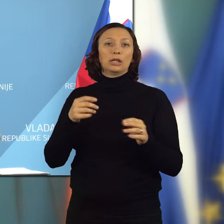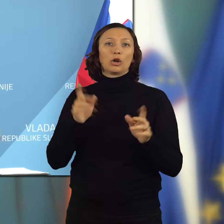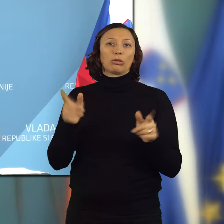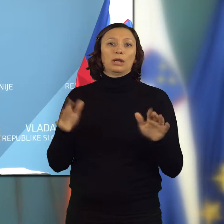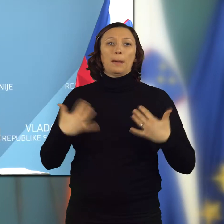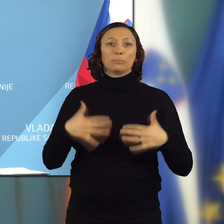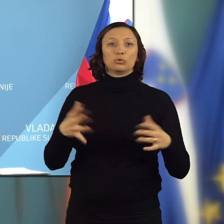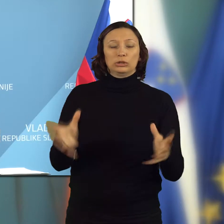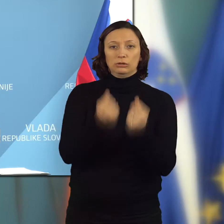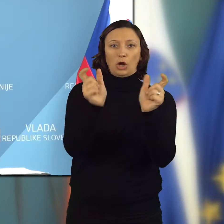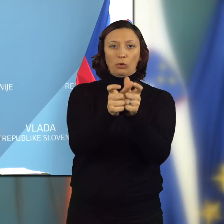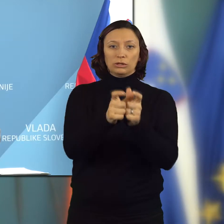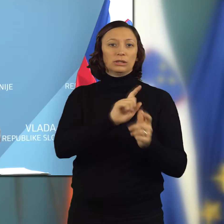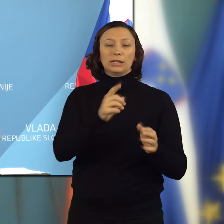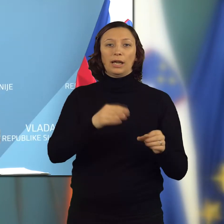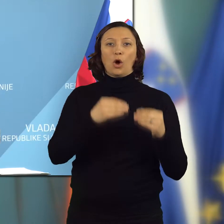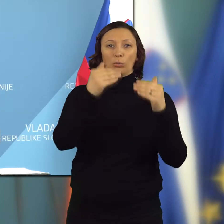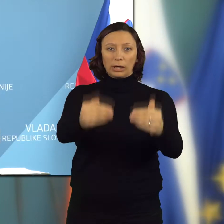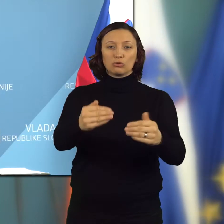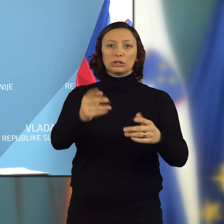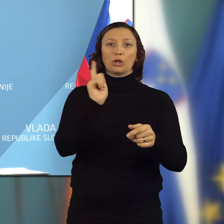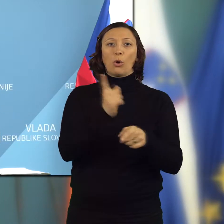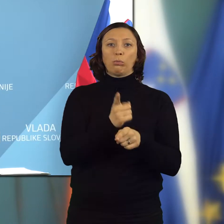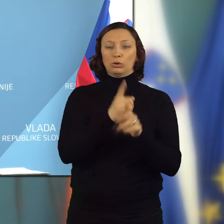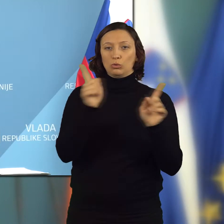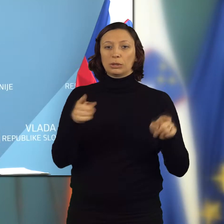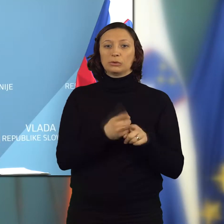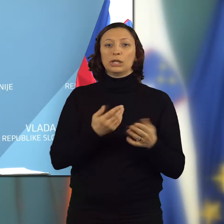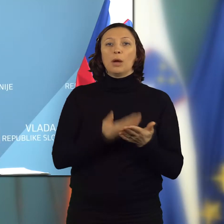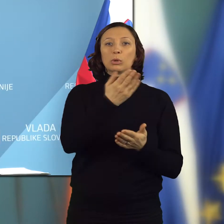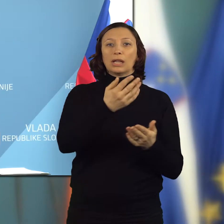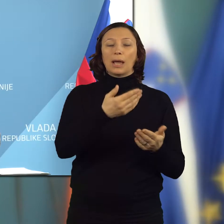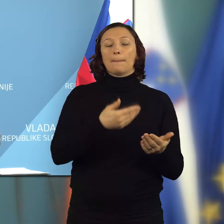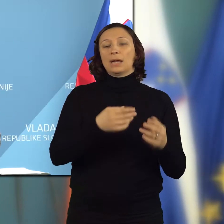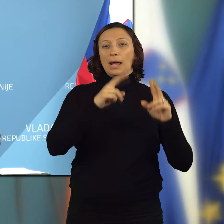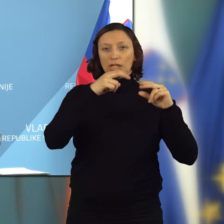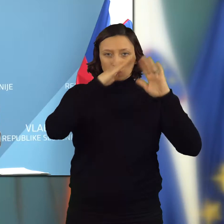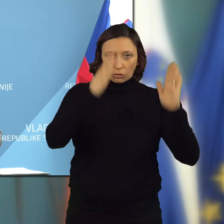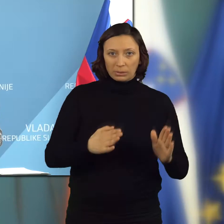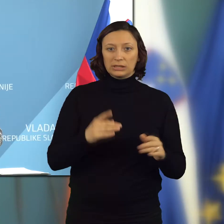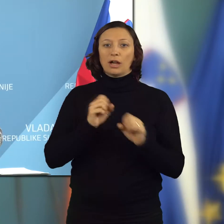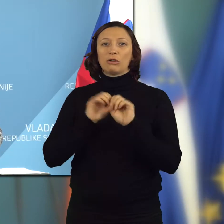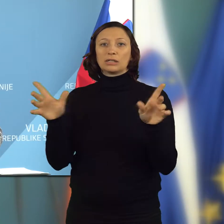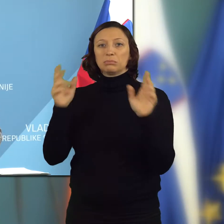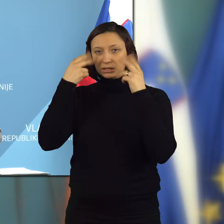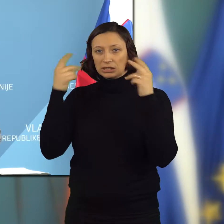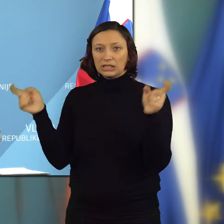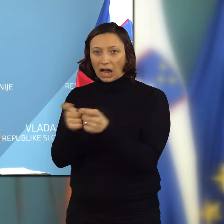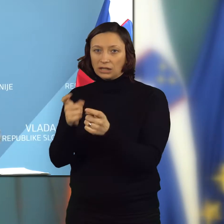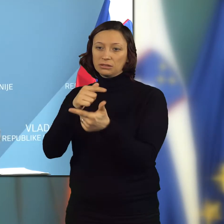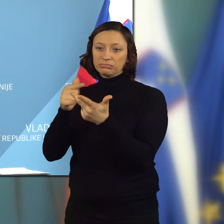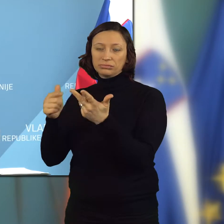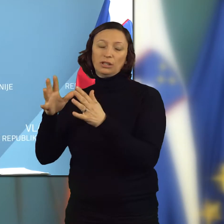v pregon. Se pravi, ne le vložitev obtožnice, ampak tudi na primer podaja predloga za hišno preiskavo, razpis tiralice in